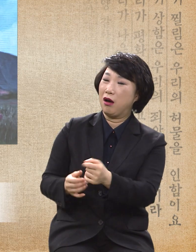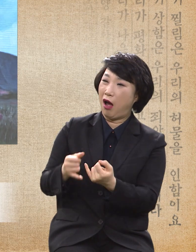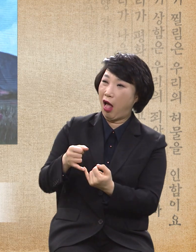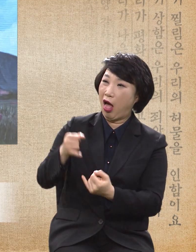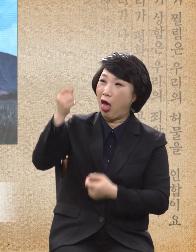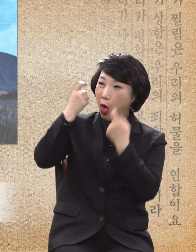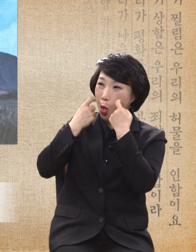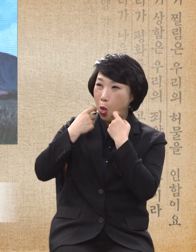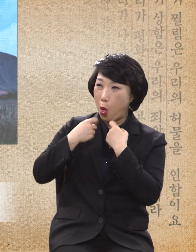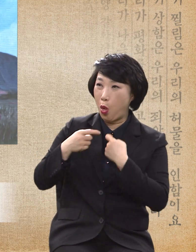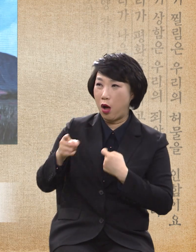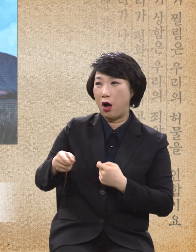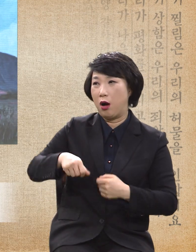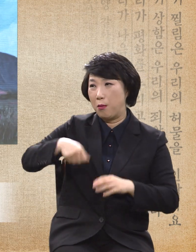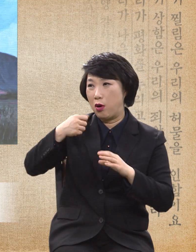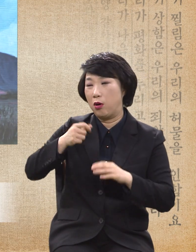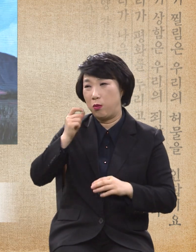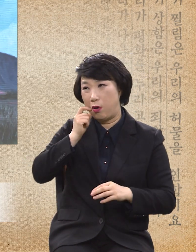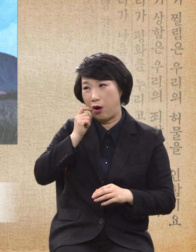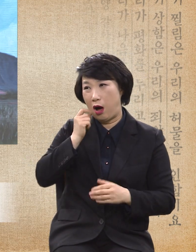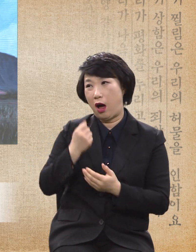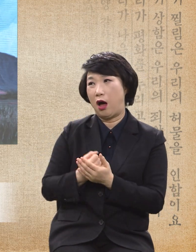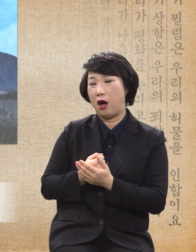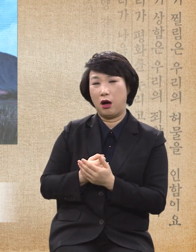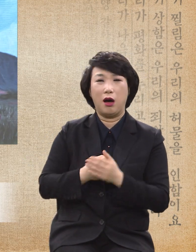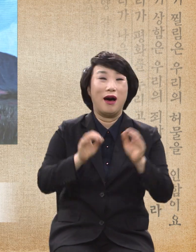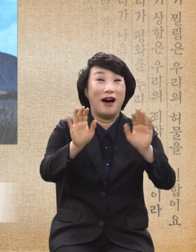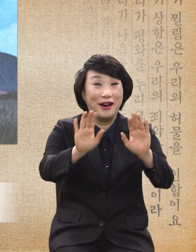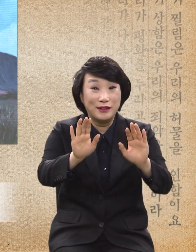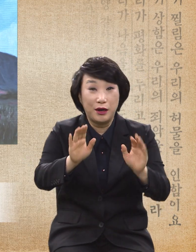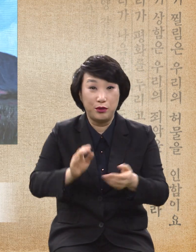많이 말랐구나, 못 먹어서 그런가? 아니야.